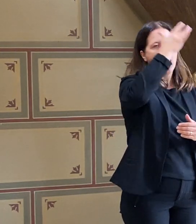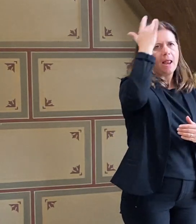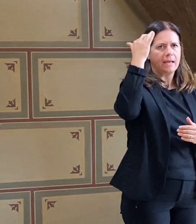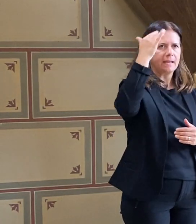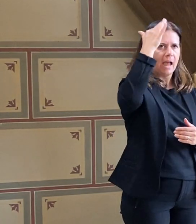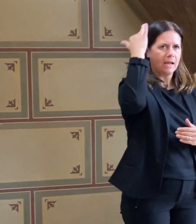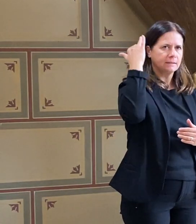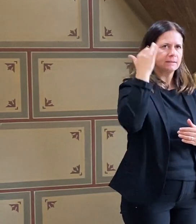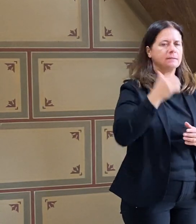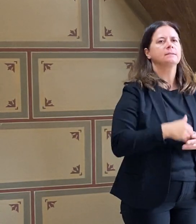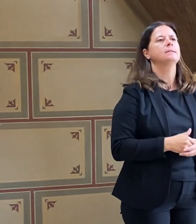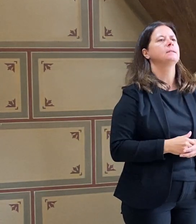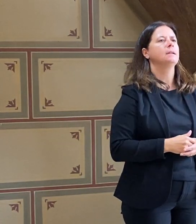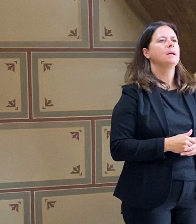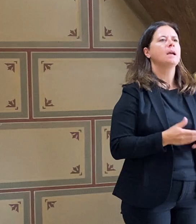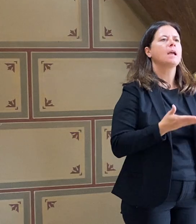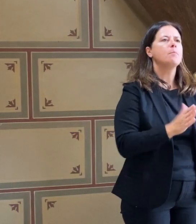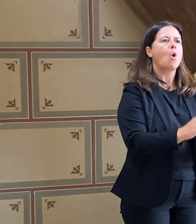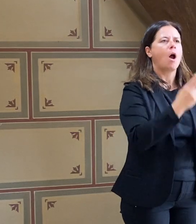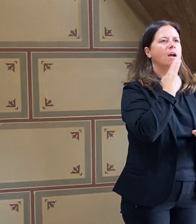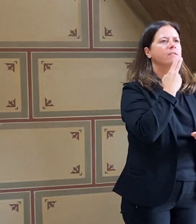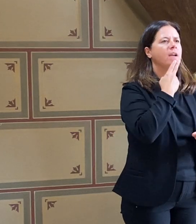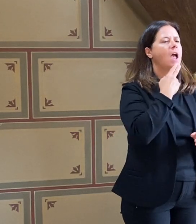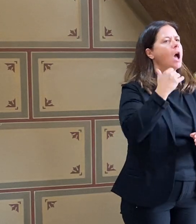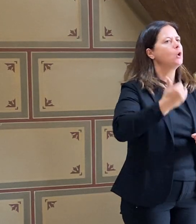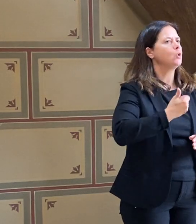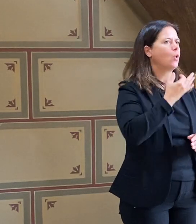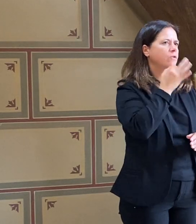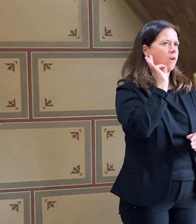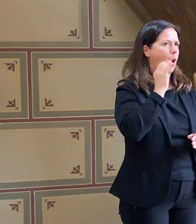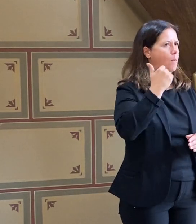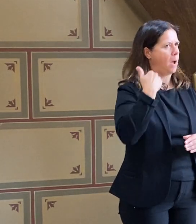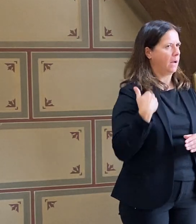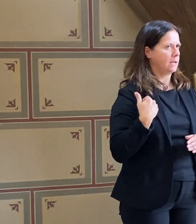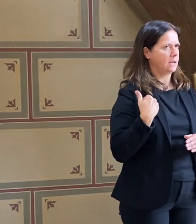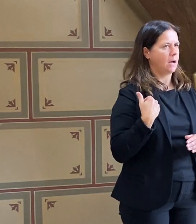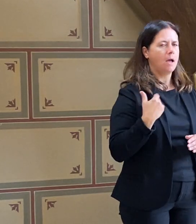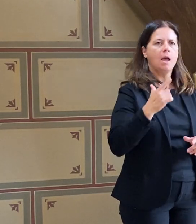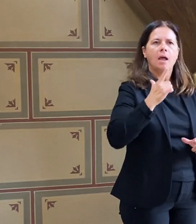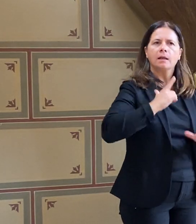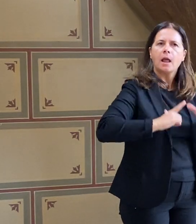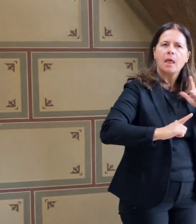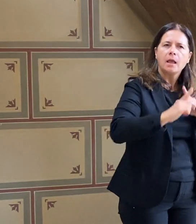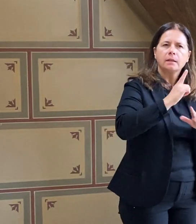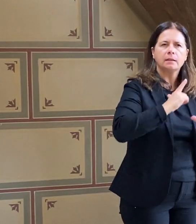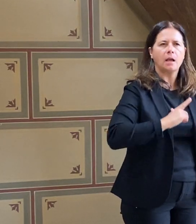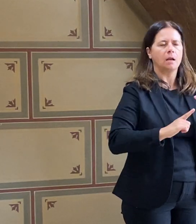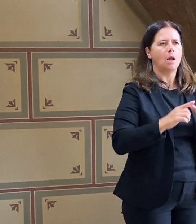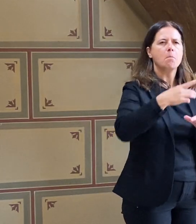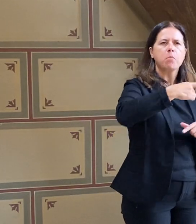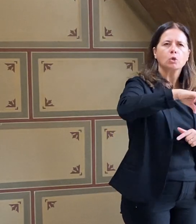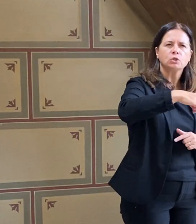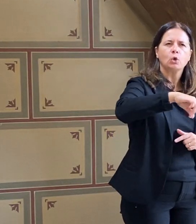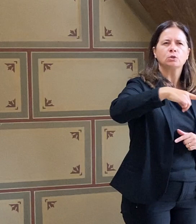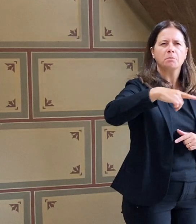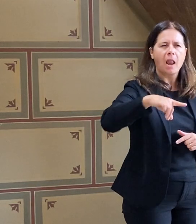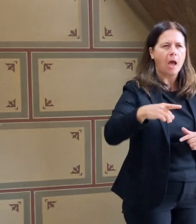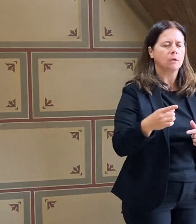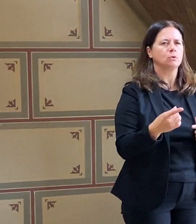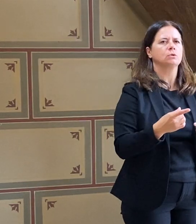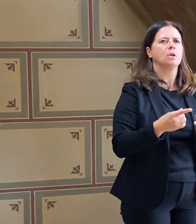Heiligen Geist, geboren von der Jungfrau Maria, gelitten unter Pontius